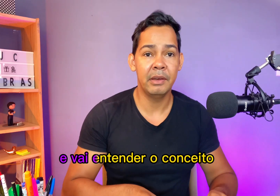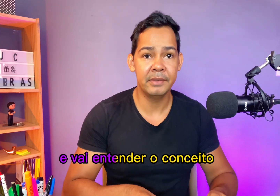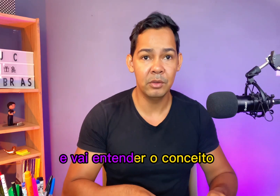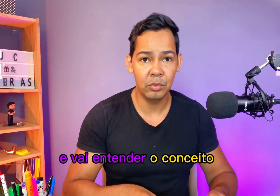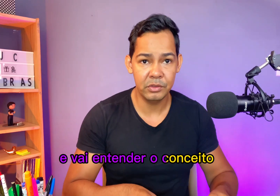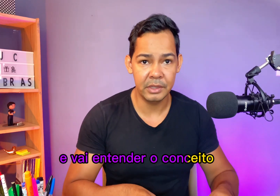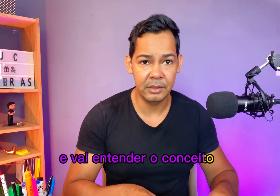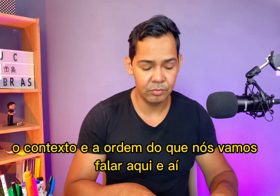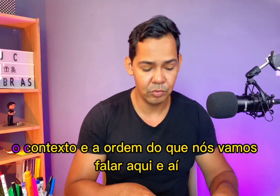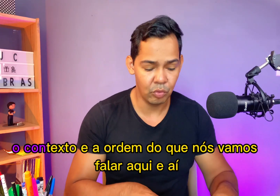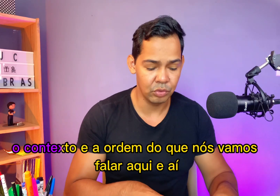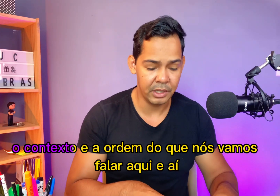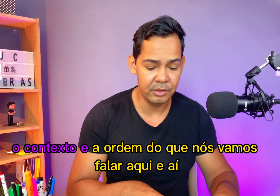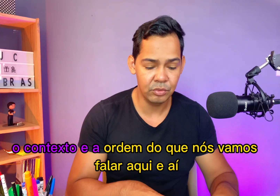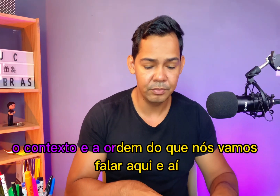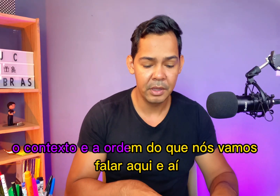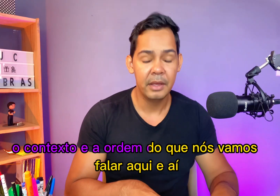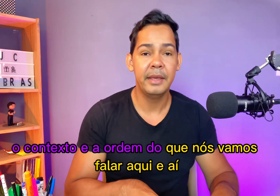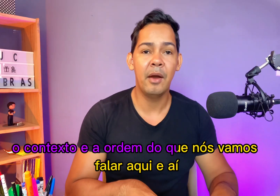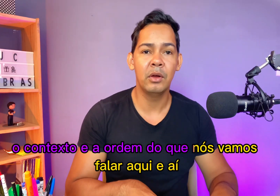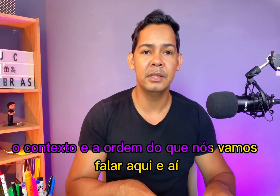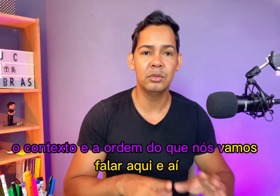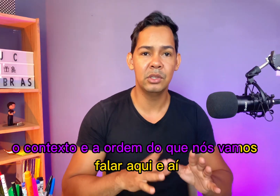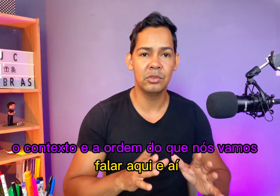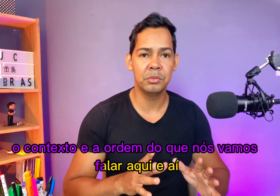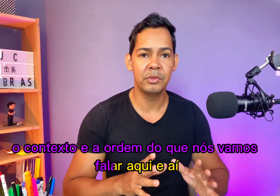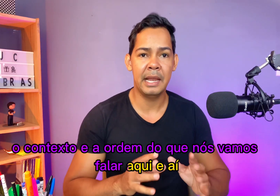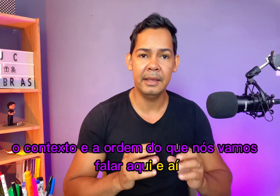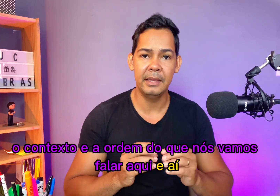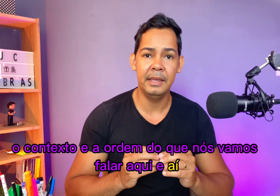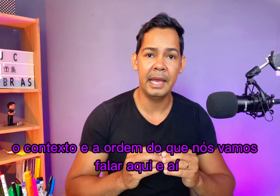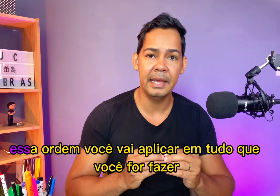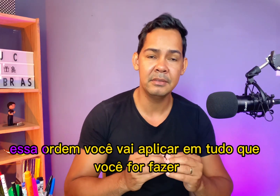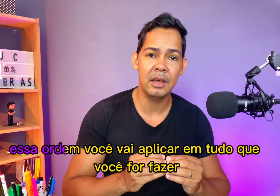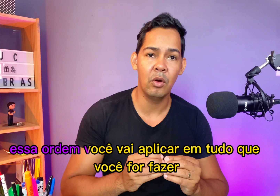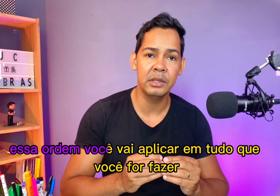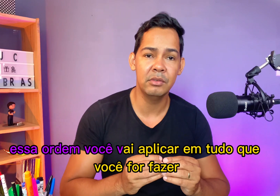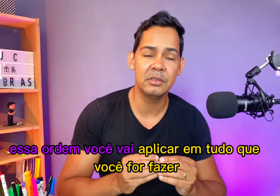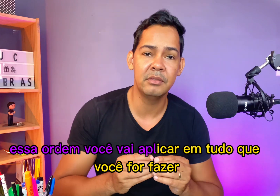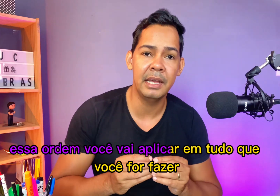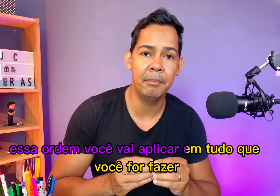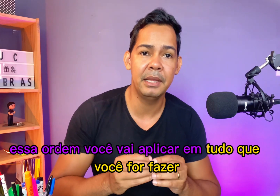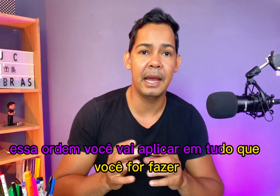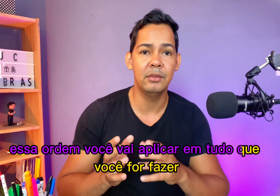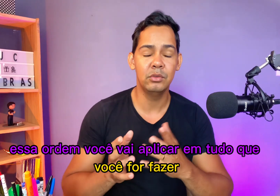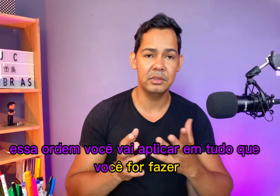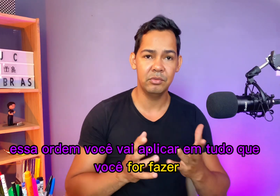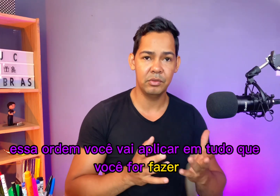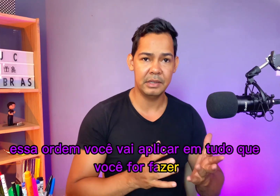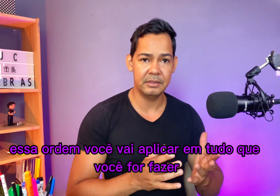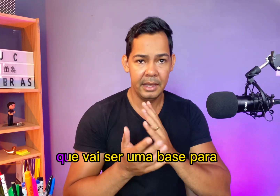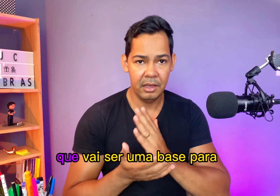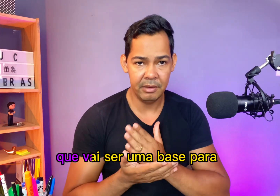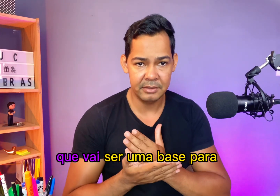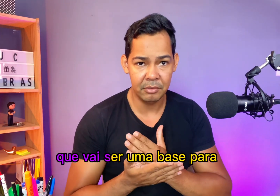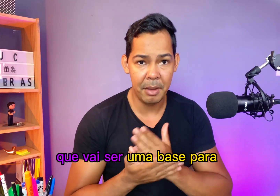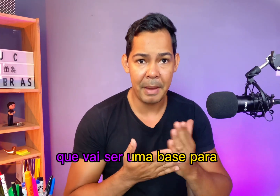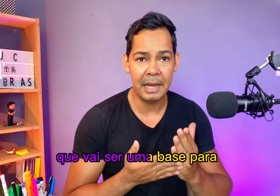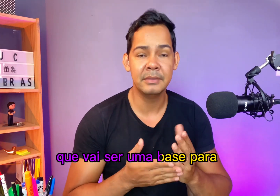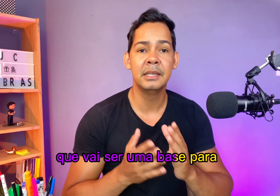entender o conceito, o contexto e a ordem do que nós vamos falar aqui. E aí essa ordem você vai aplicar em tudo que você for fazer, que vai ser uma base